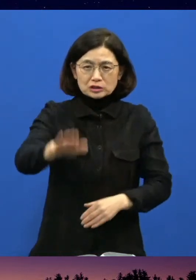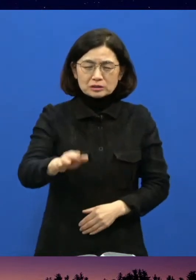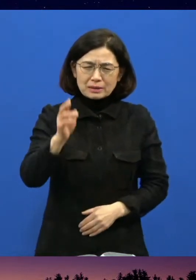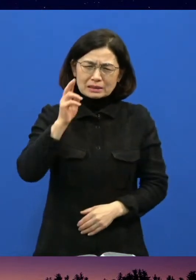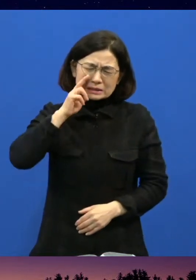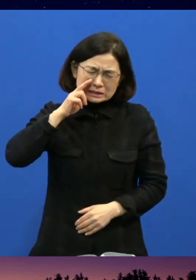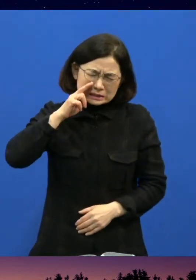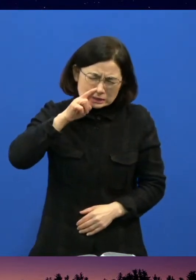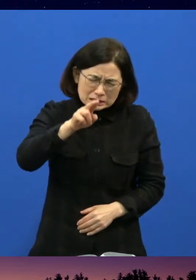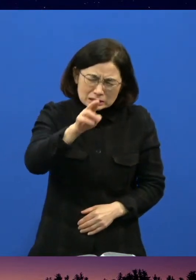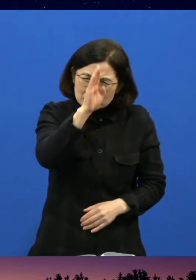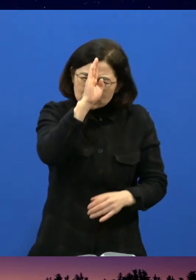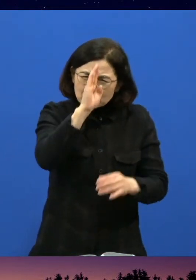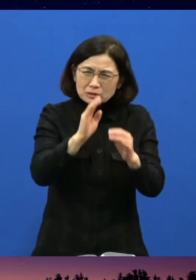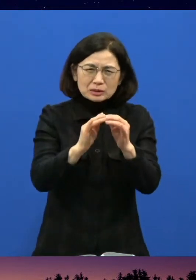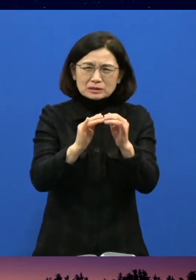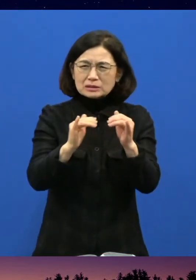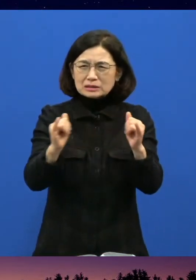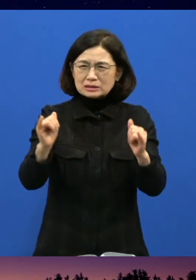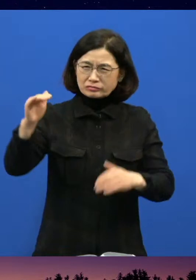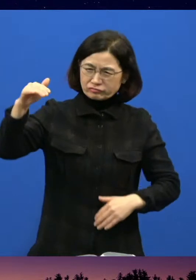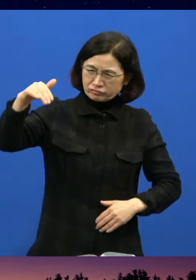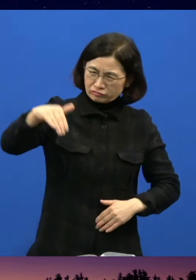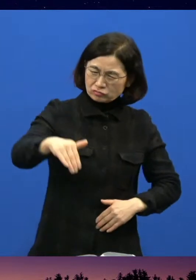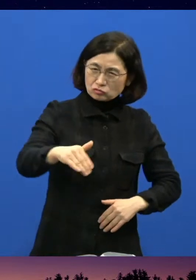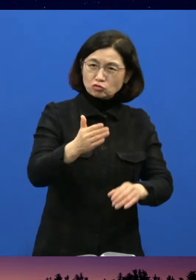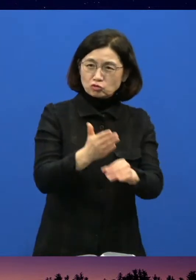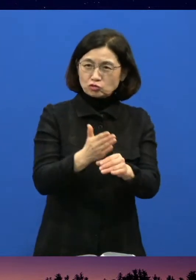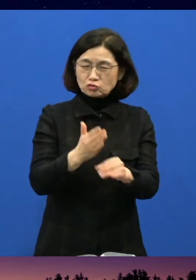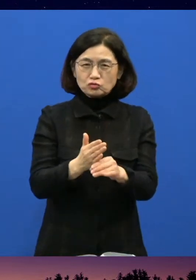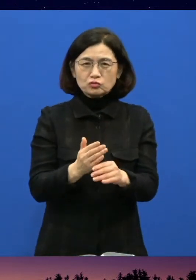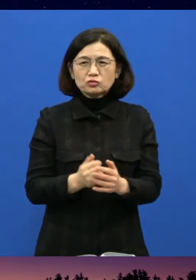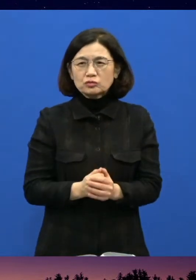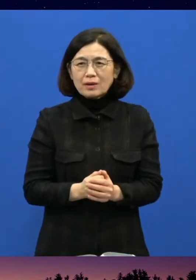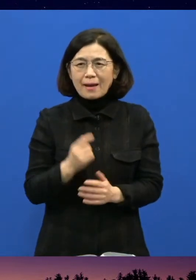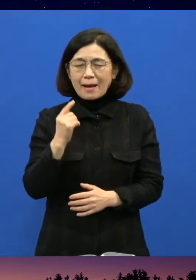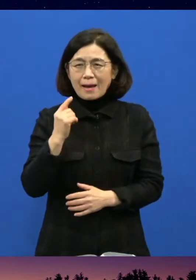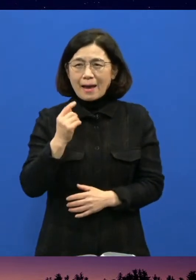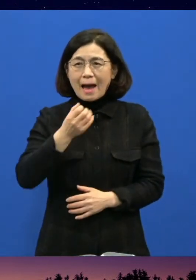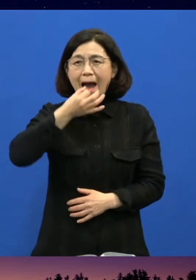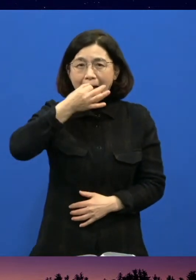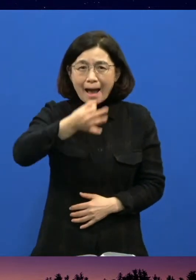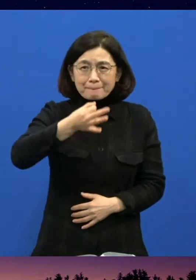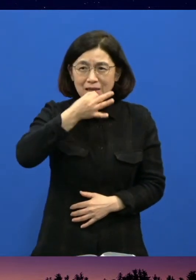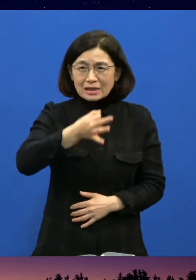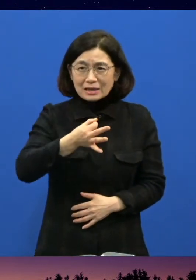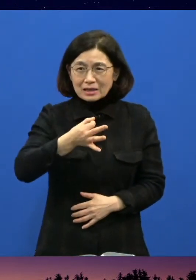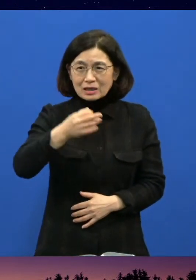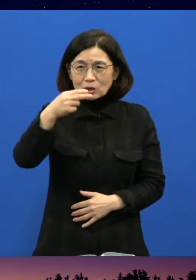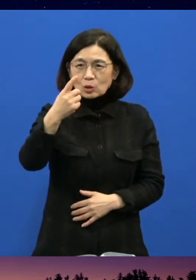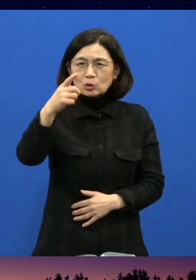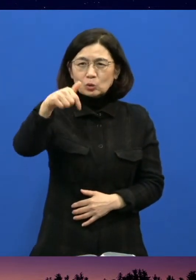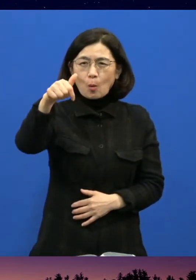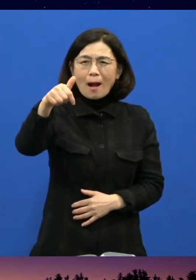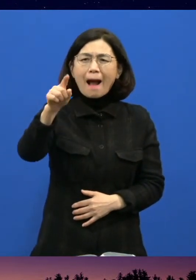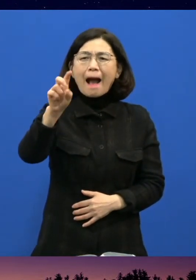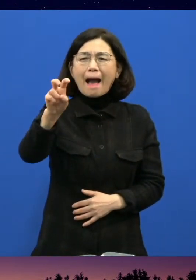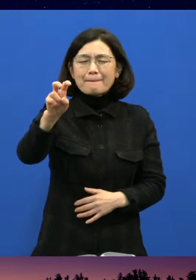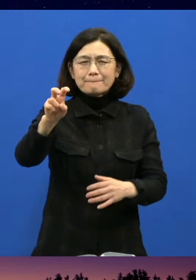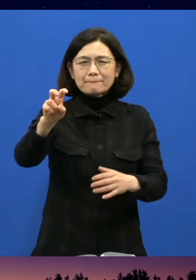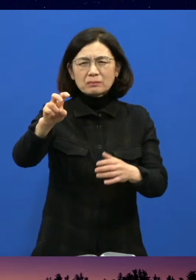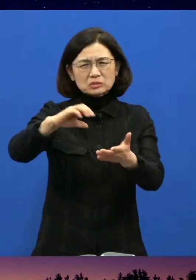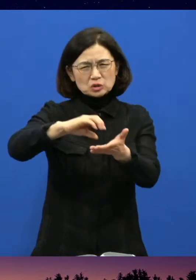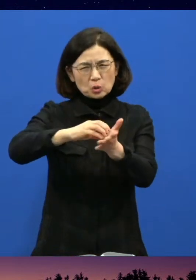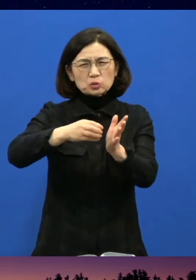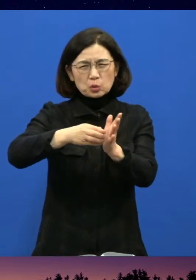대체적으로 감기 정도, 감기 독감 정도 수준으로 끝나는 것 같아요.